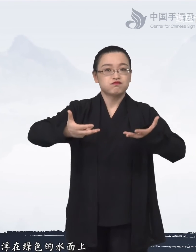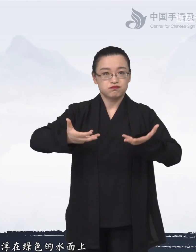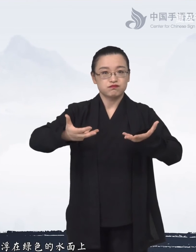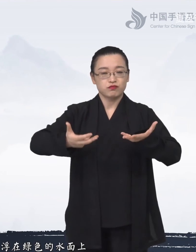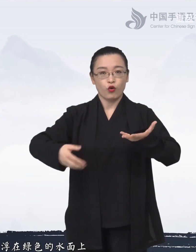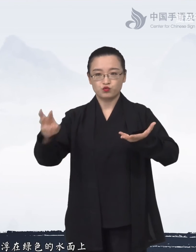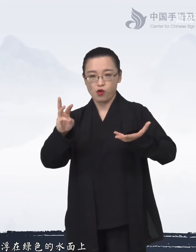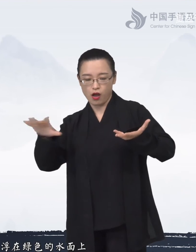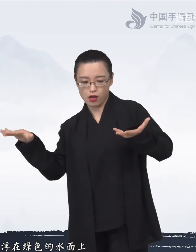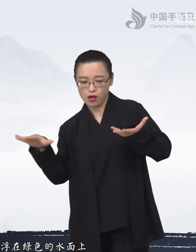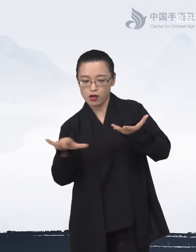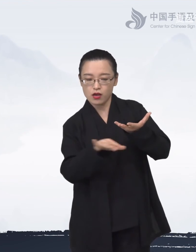的水面上。